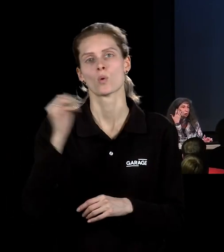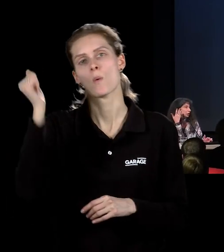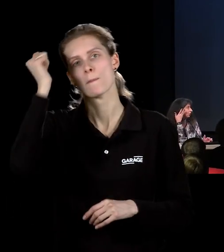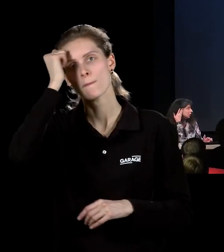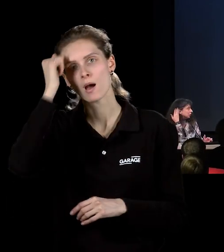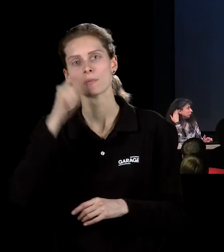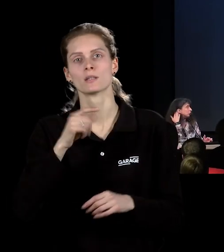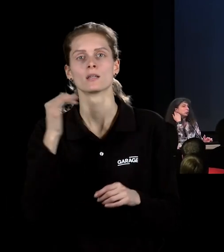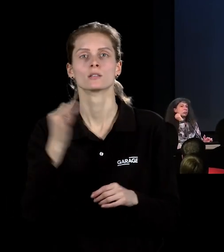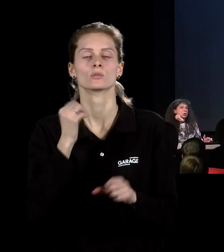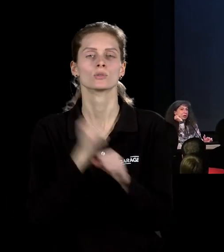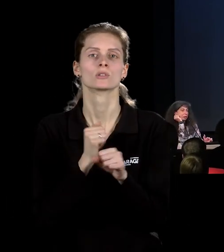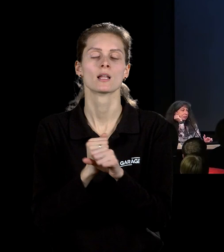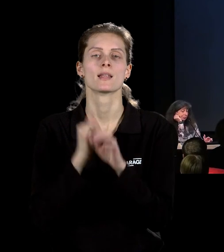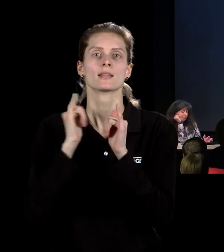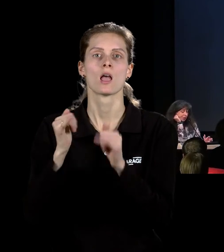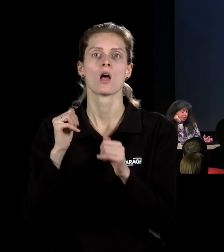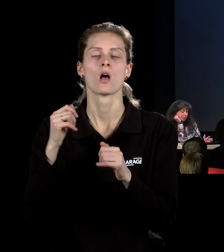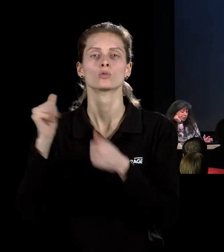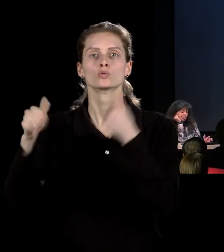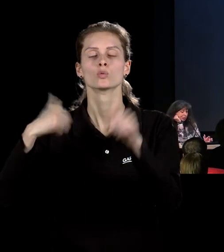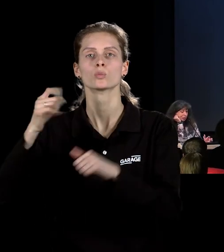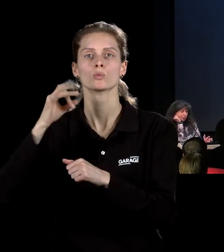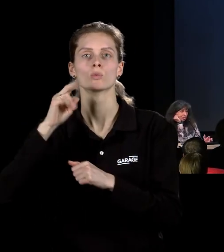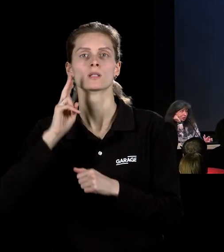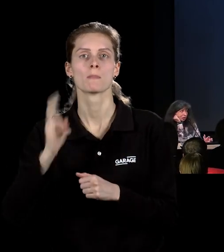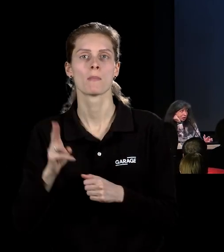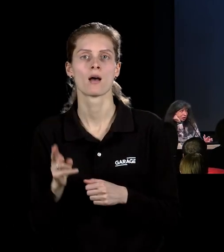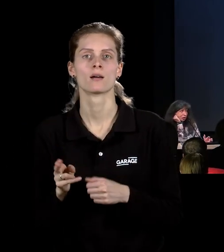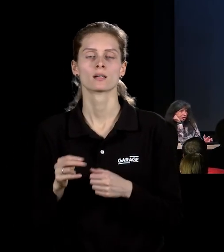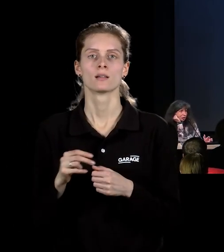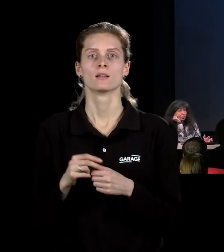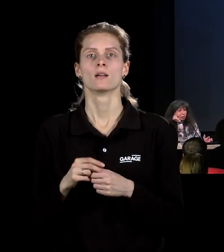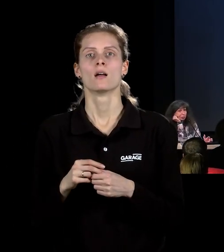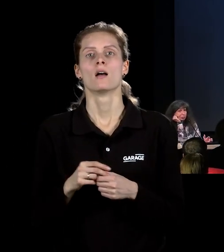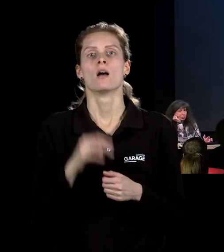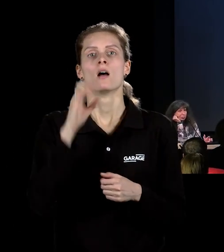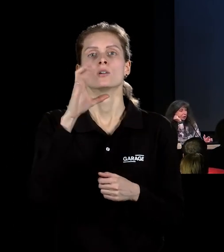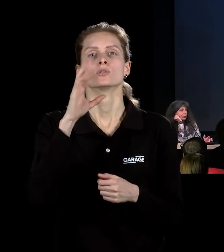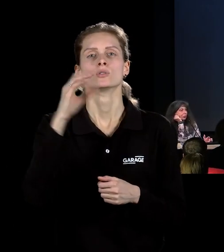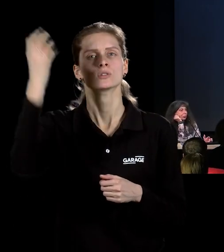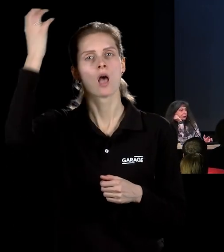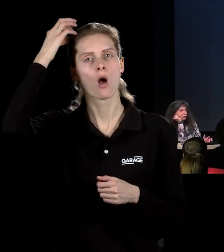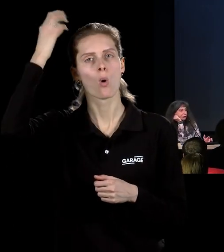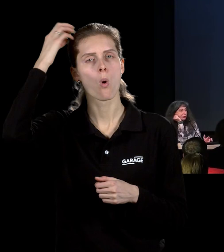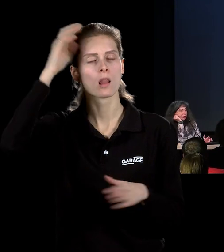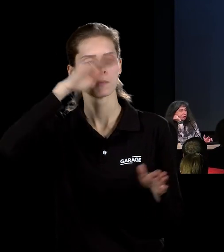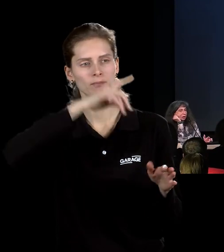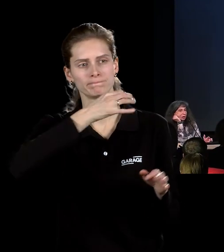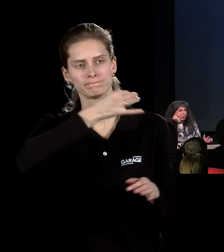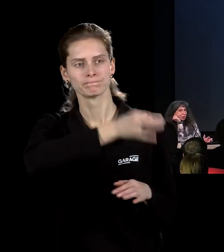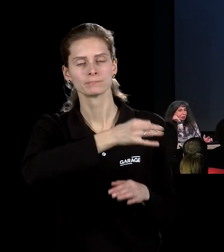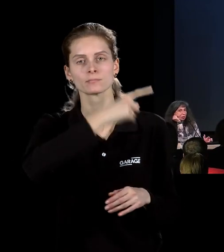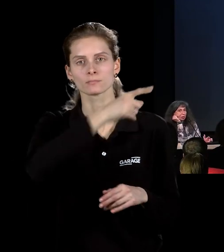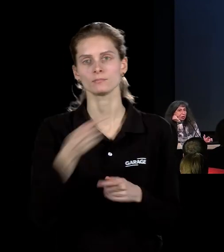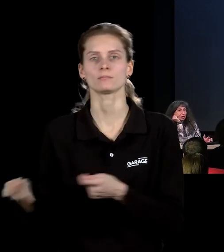история, которую делают для скульптурного парка в Стокгольме, по-моему, под Стокгольмом, где он перевозит